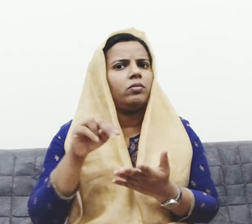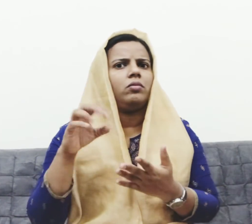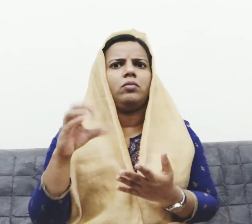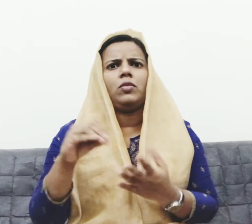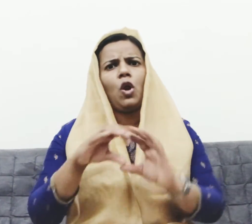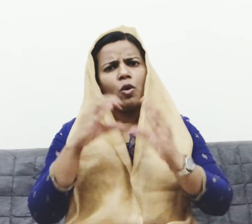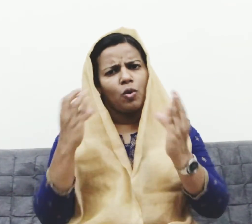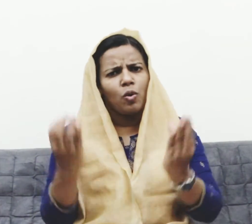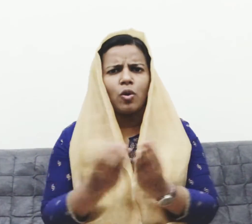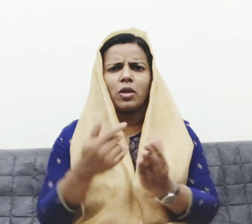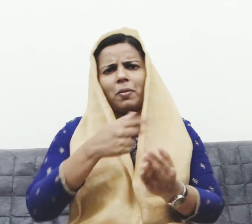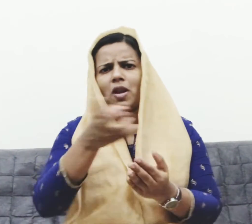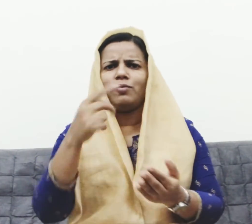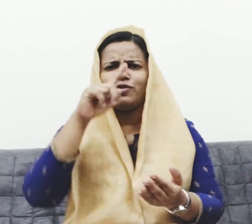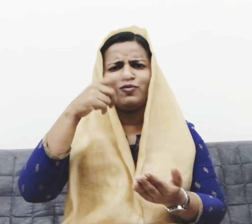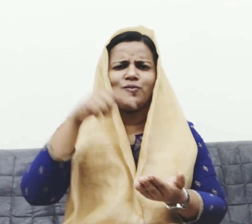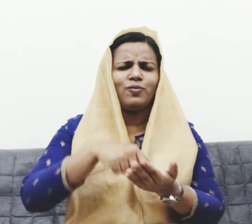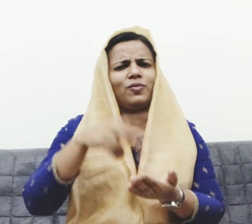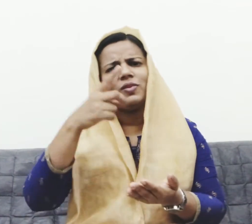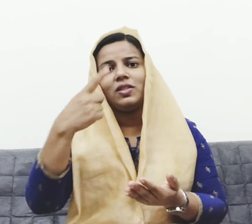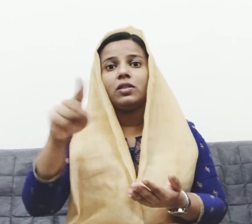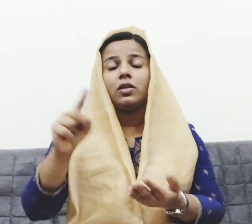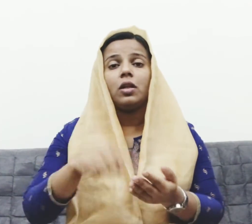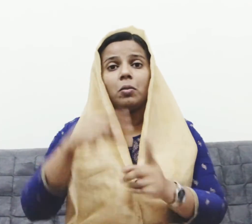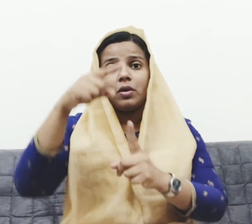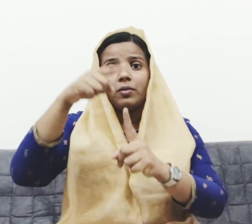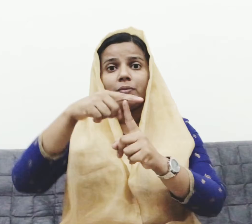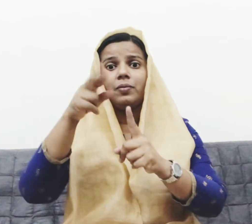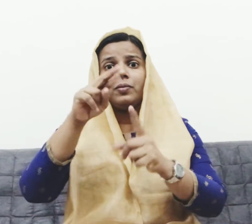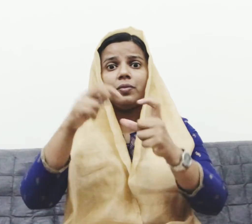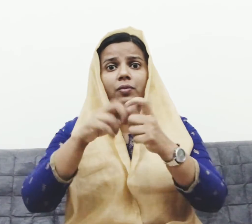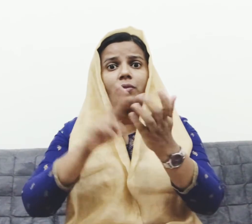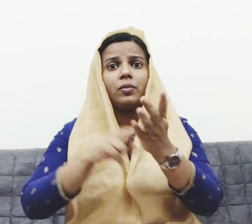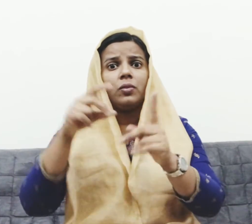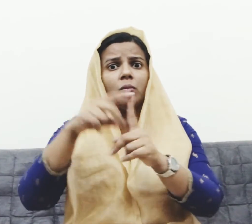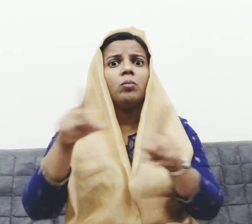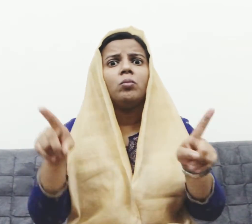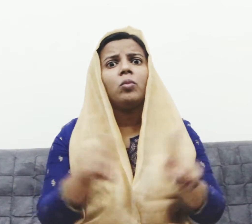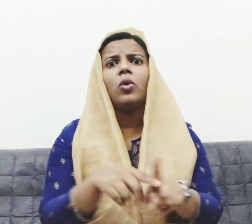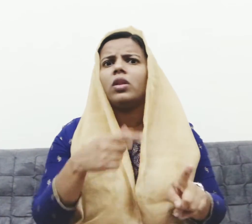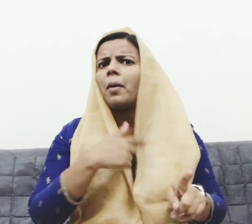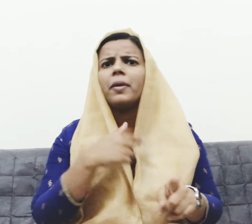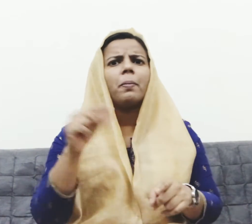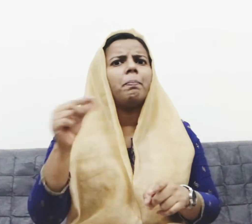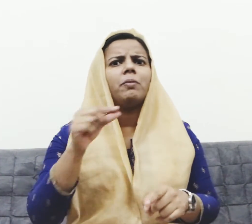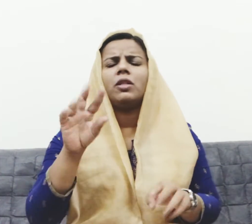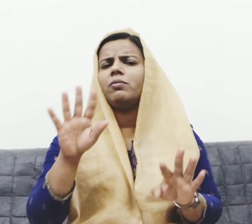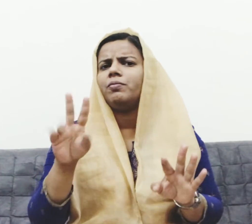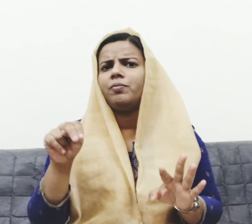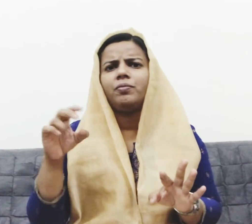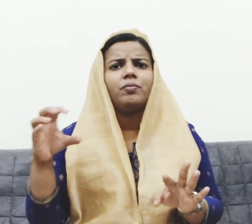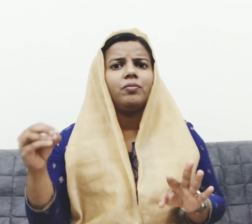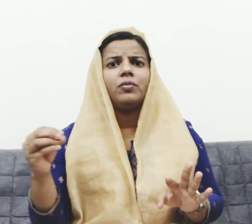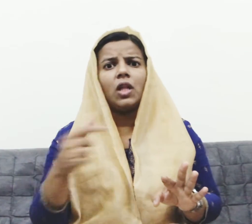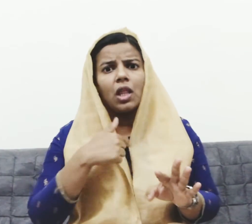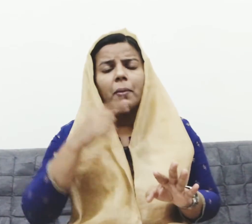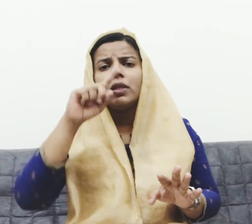നമ്മൾ ലോകത്തിലാണെങ്കിൽ പോലും നമുക്ക് ആ ട്രെൻഡുകളുമായിട്ടൊന്നും ബന്ധമില്ല. കാരണം നമ്മൾ വർക്കിംഗ് നമ്മൾ